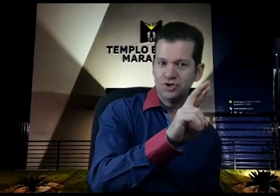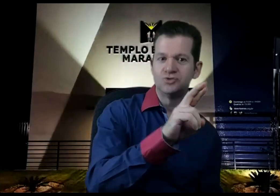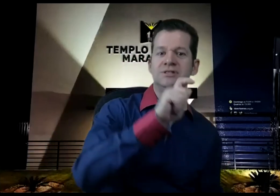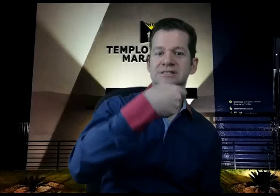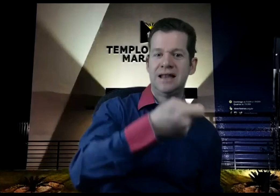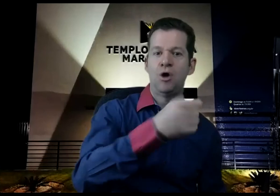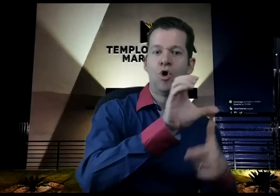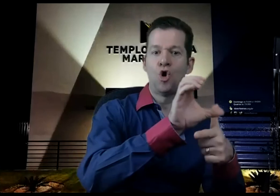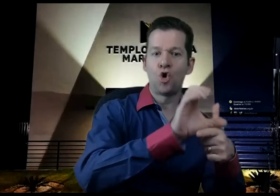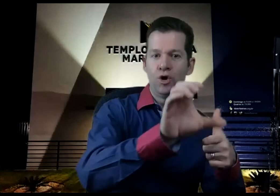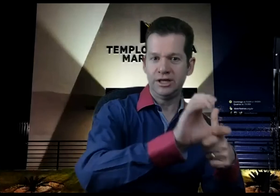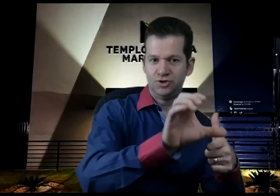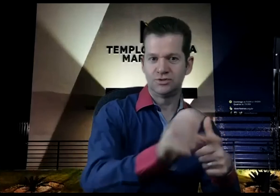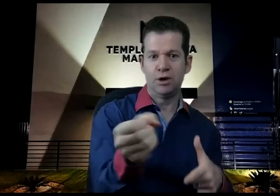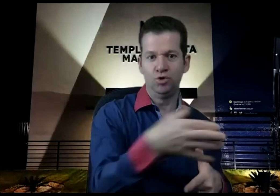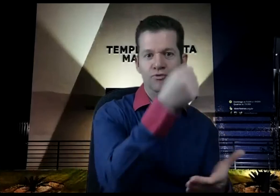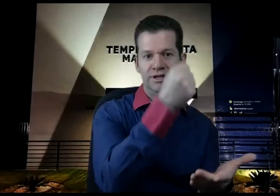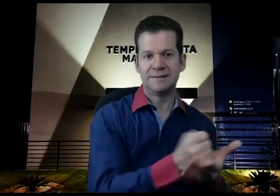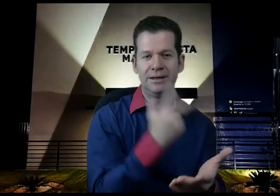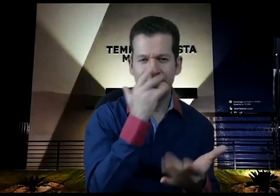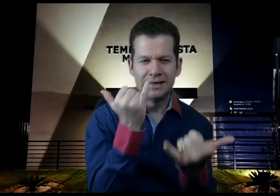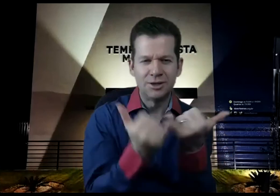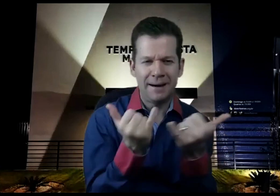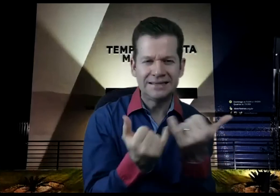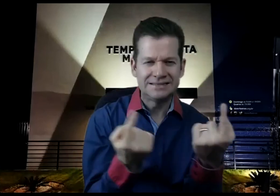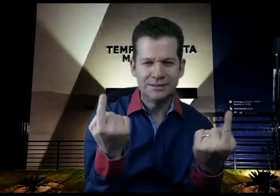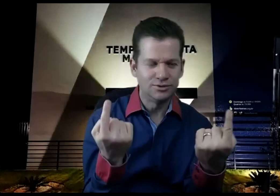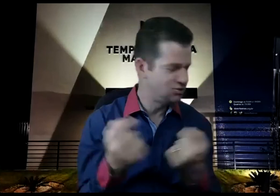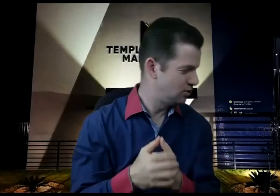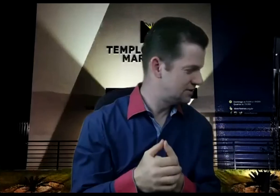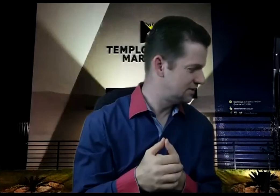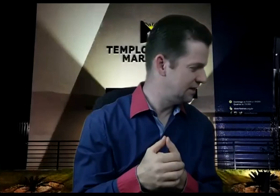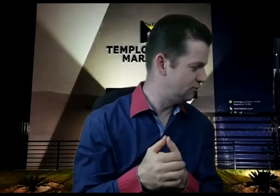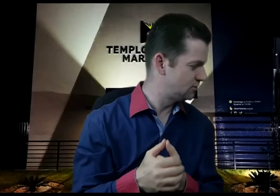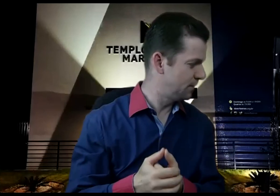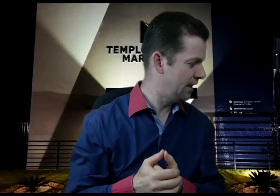Coríntios. Sinal Coríntios. É o Novo Testamento. São parecidos esses dois livros. Ok?